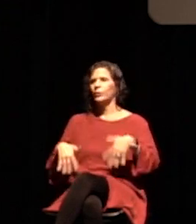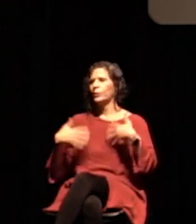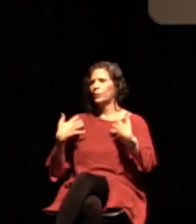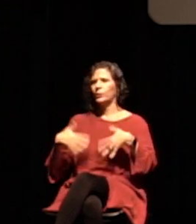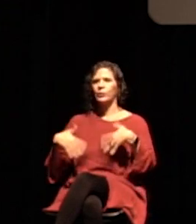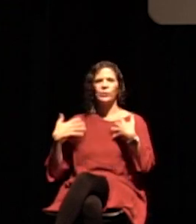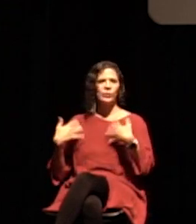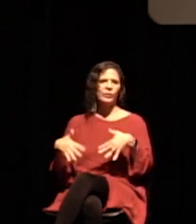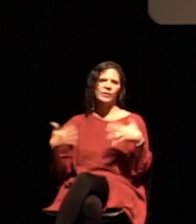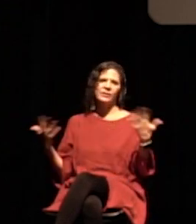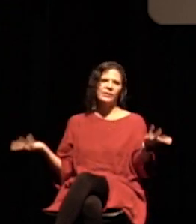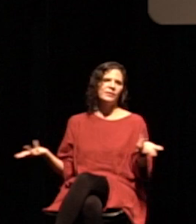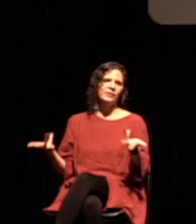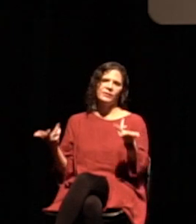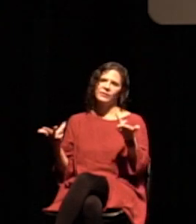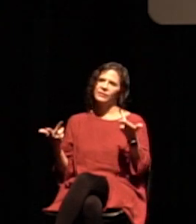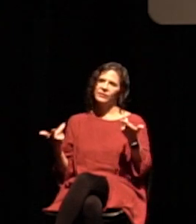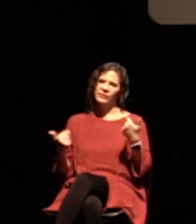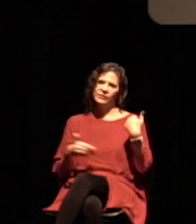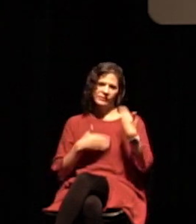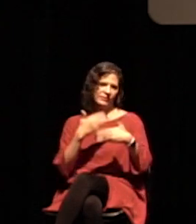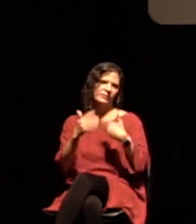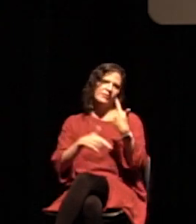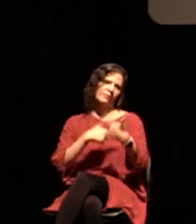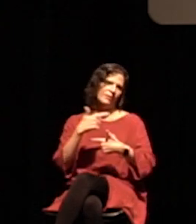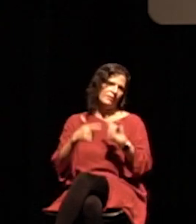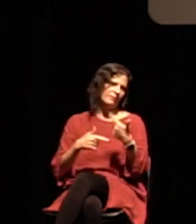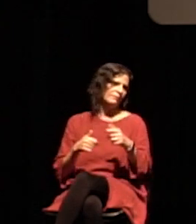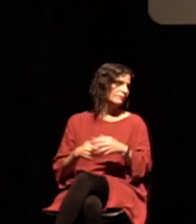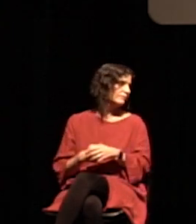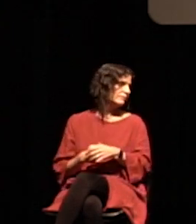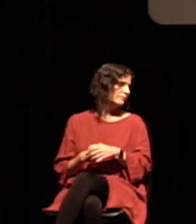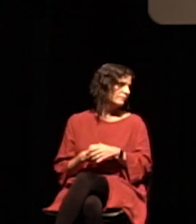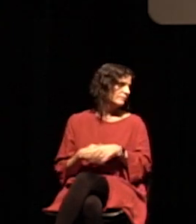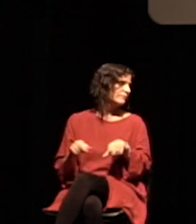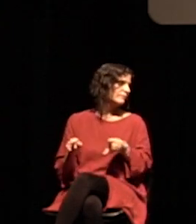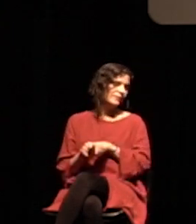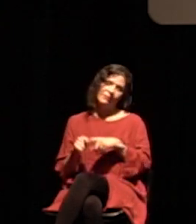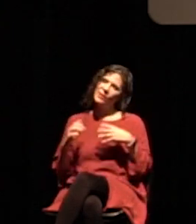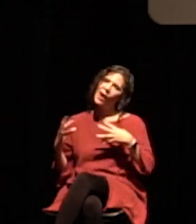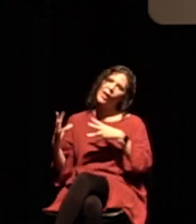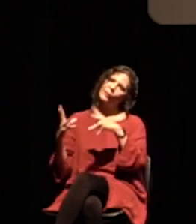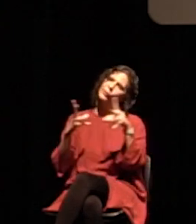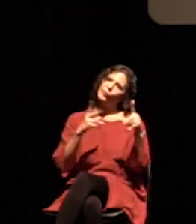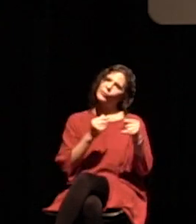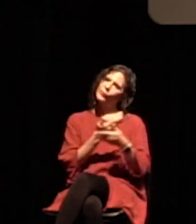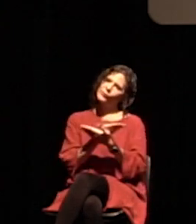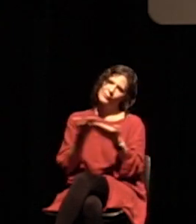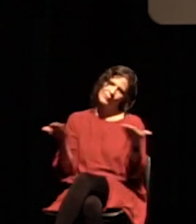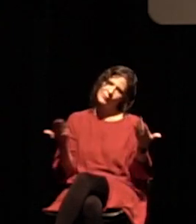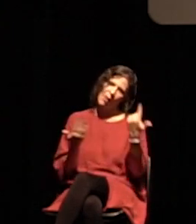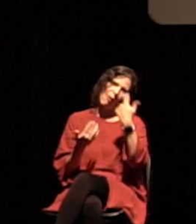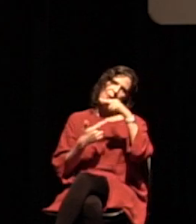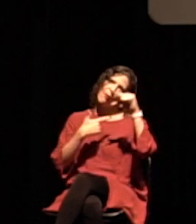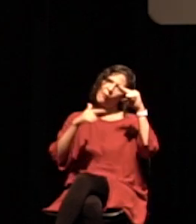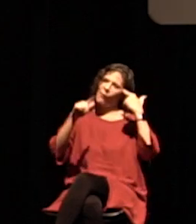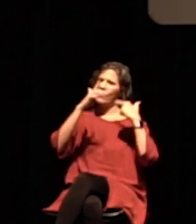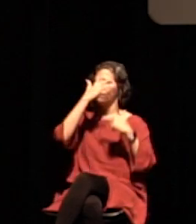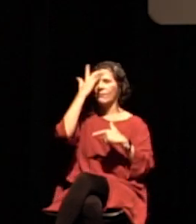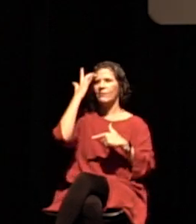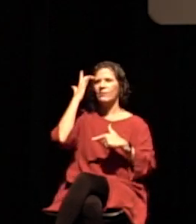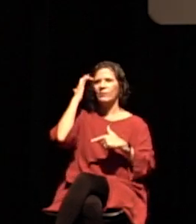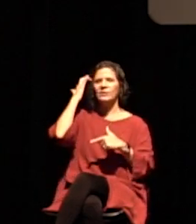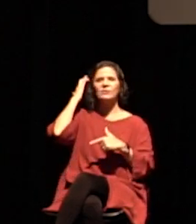abnegada, né, incondicional, uma adesão ao trabalho. E, enfim, reitero a todos os outros que